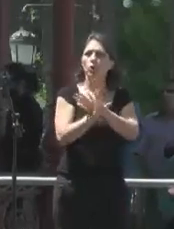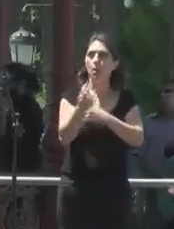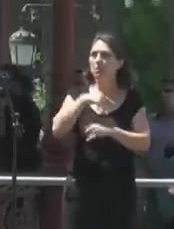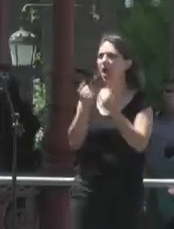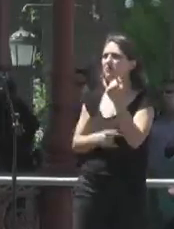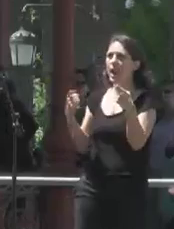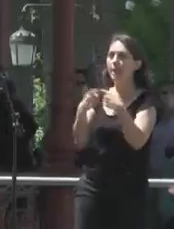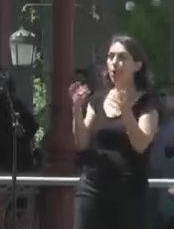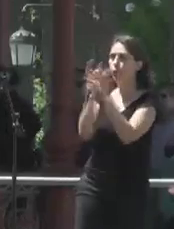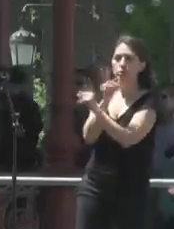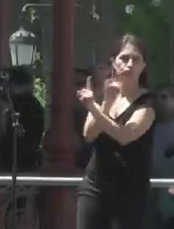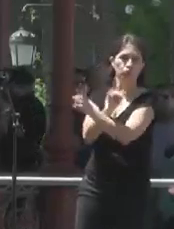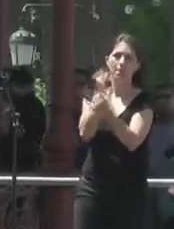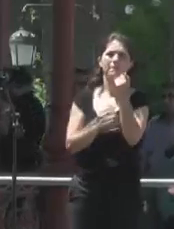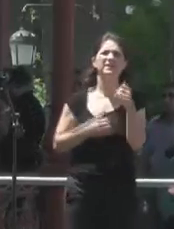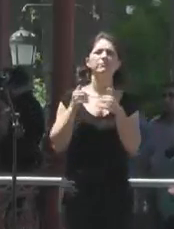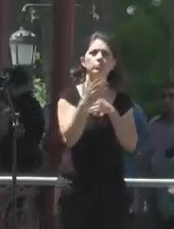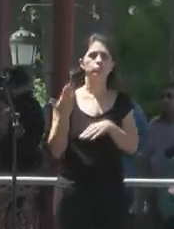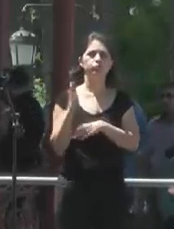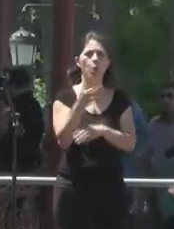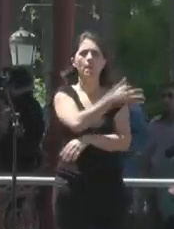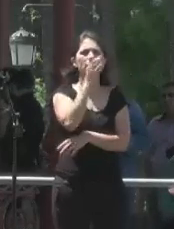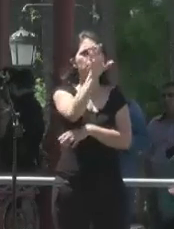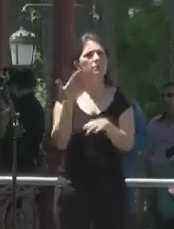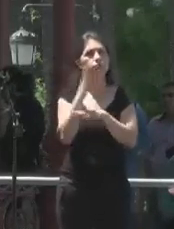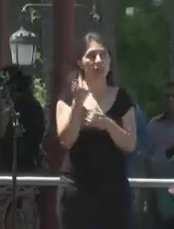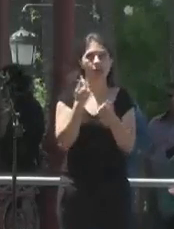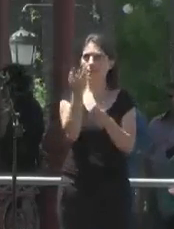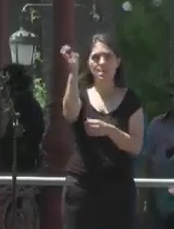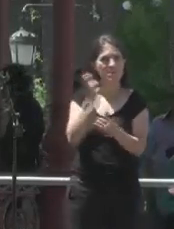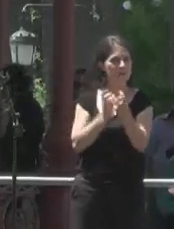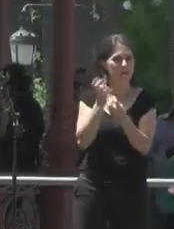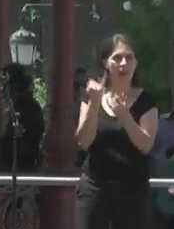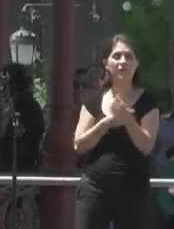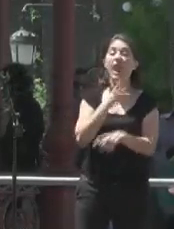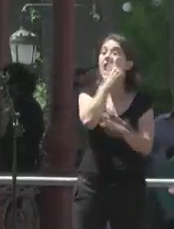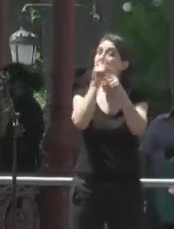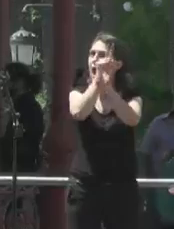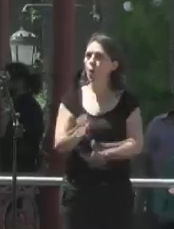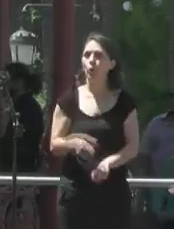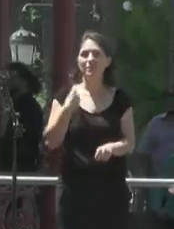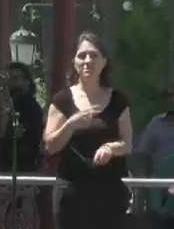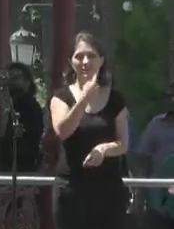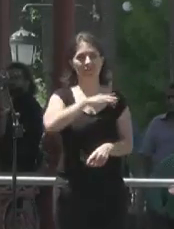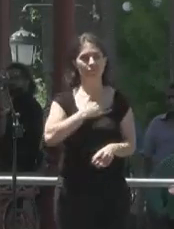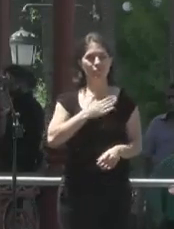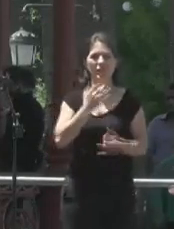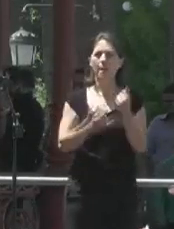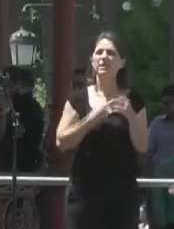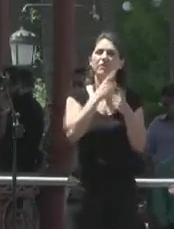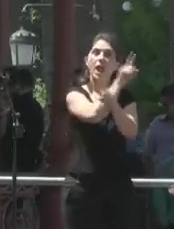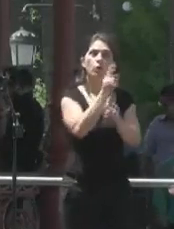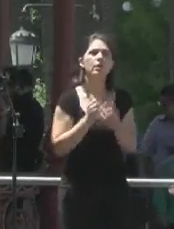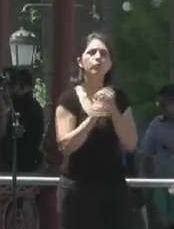de adversario y a representar un futuro y un país que ya viene. Esa es nuestra encuesta para el próximo domingo. Esa es la encuesta de lo que